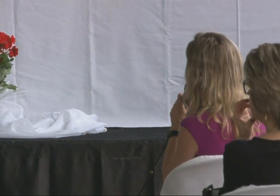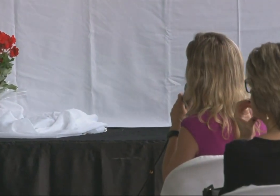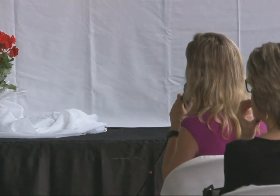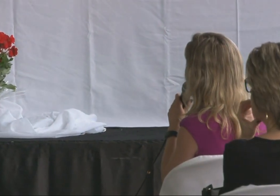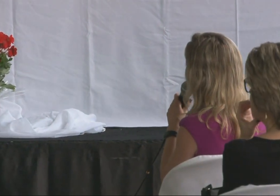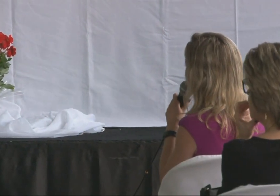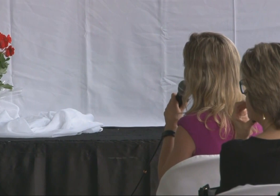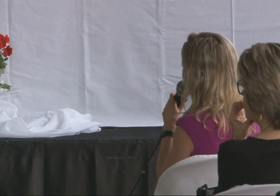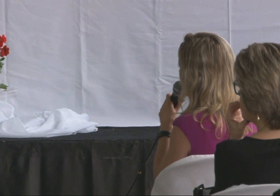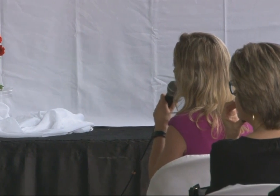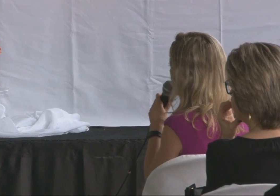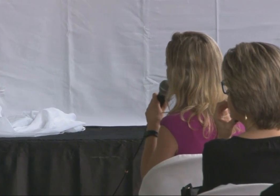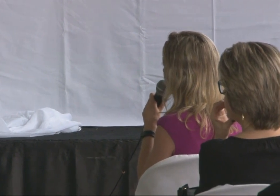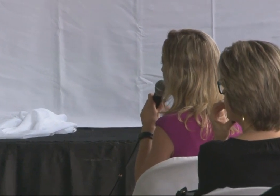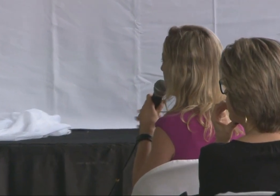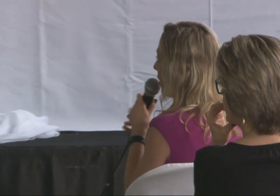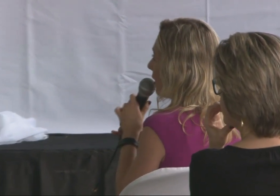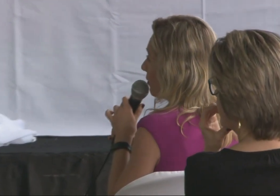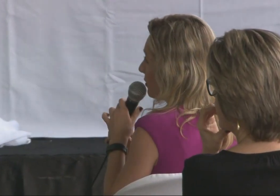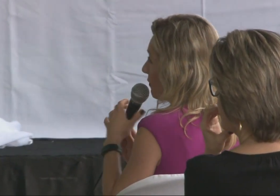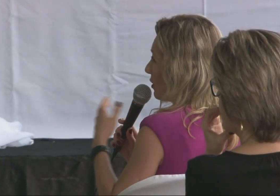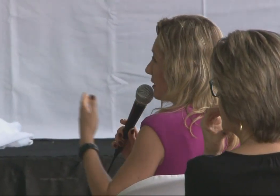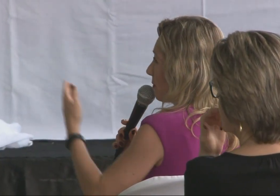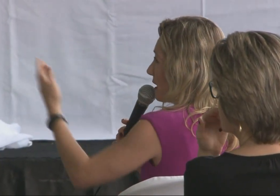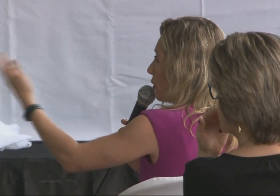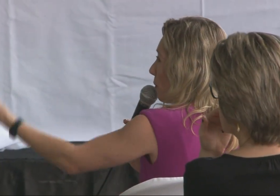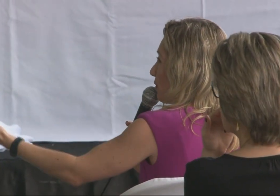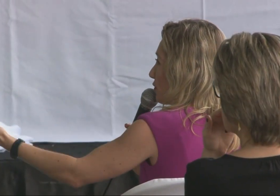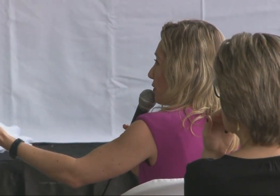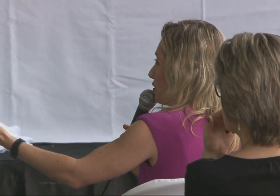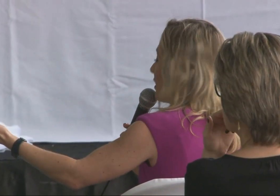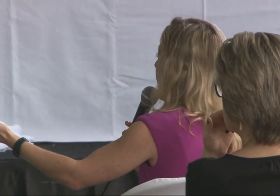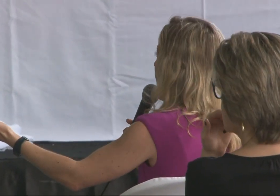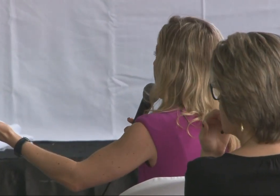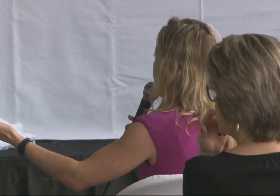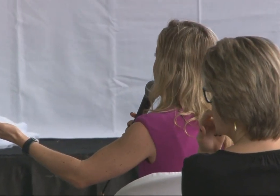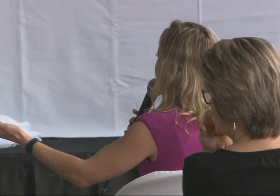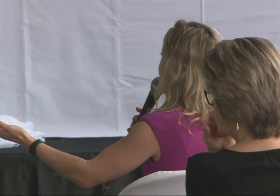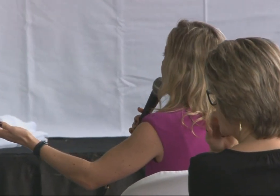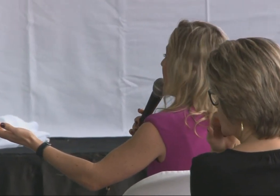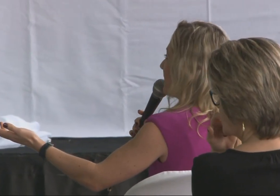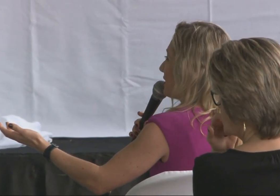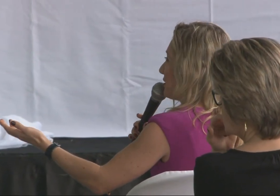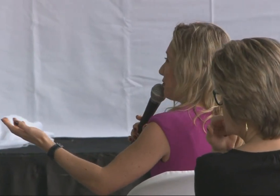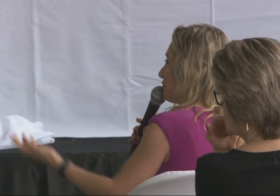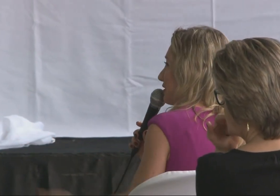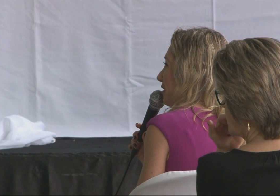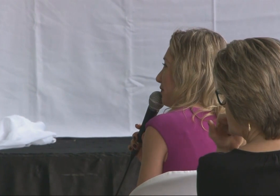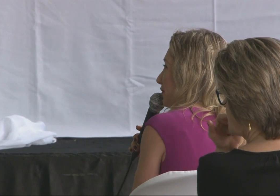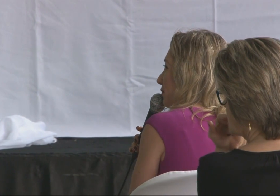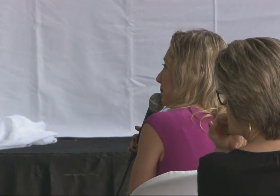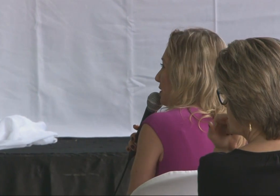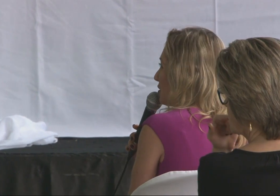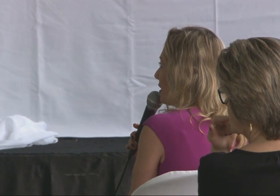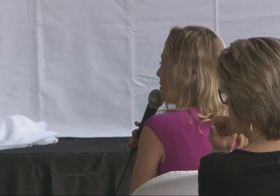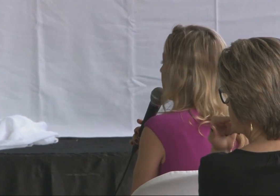essa diversidade. Inclusive, nós temos aqui o professor Edgar. E que tem sido um desafio para a gente também